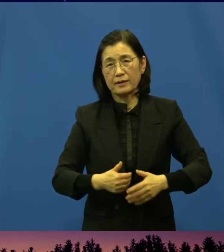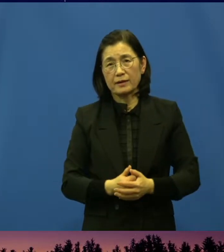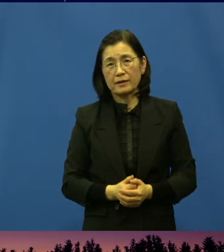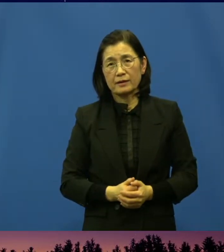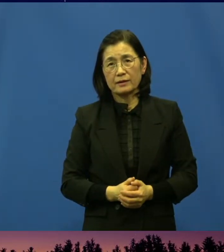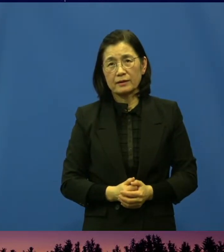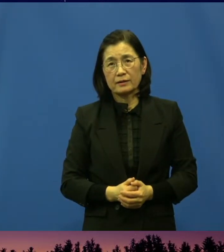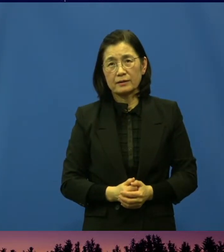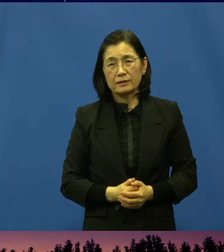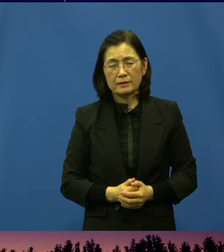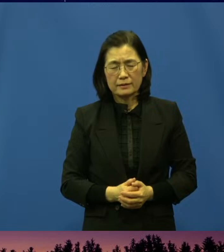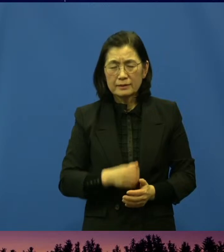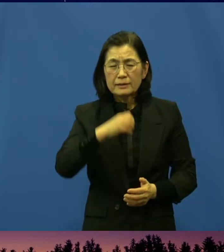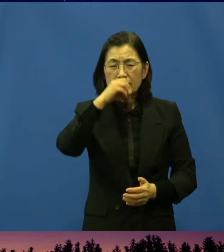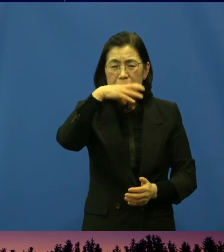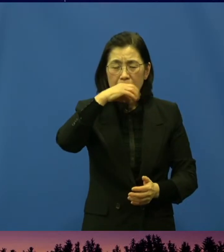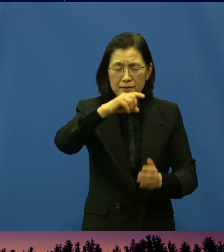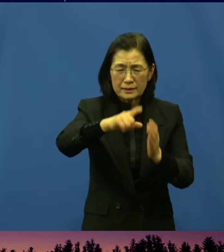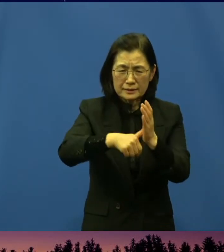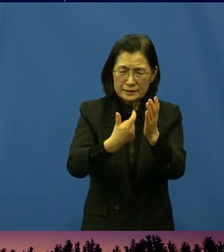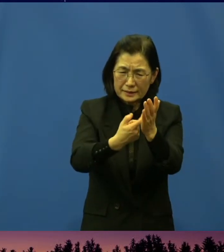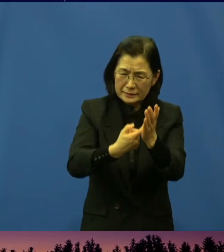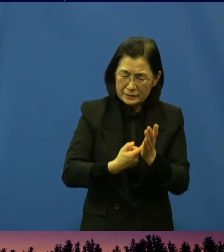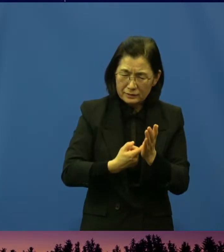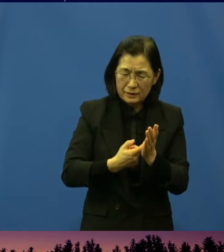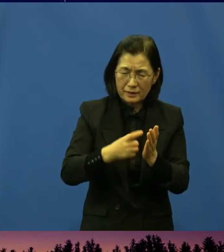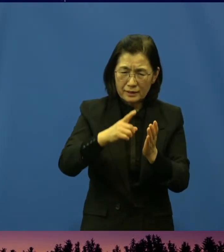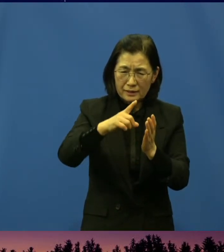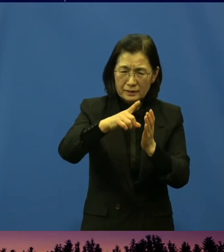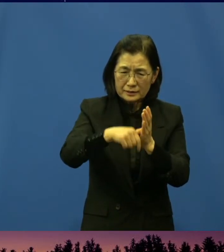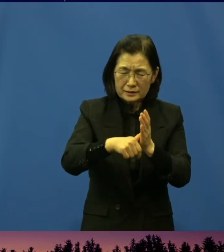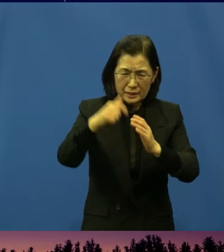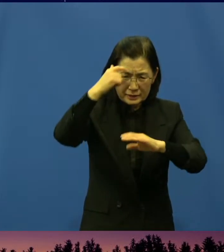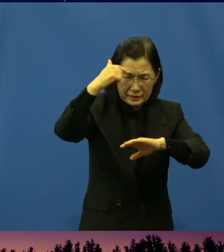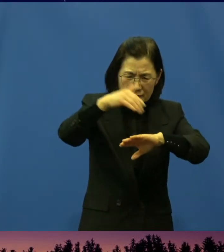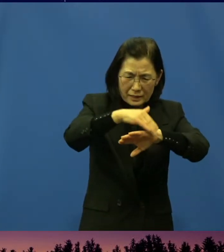그냥 시간 전략이나 시간 관리나 시간 경영이나 다 의미가 없어요.